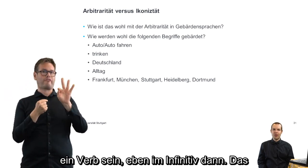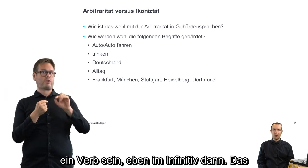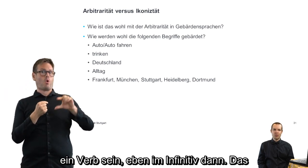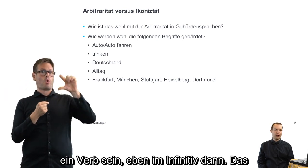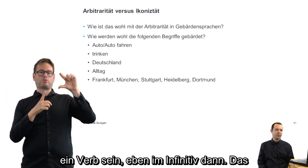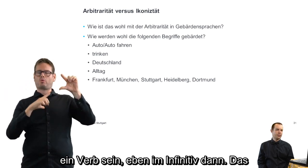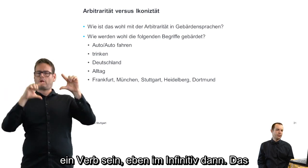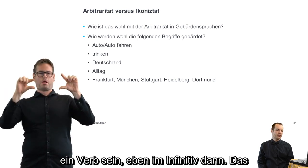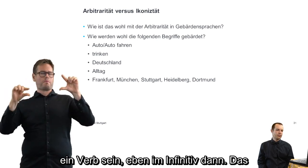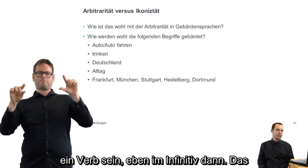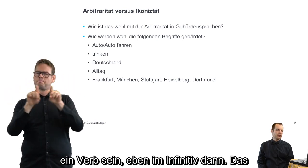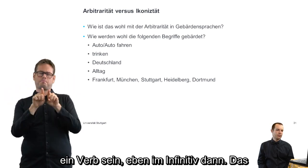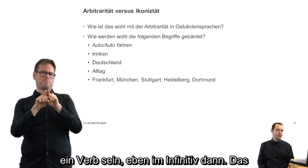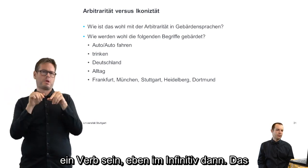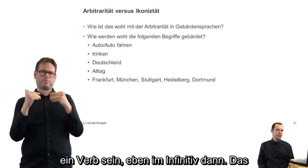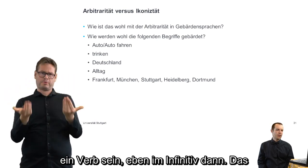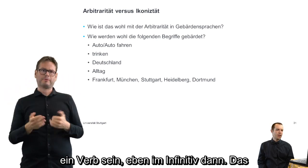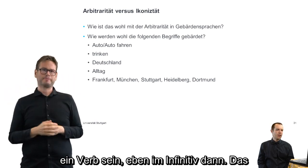kann eben ein Verb sein.